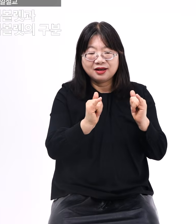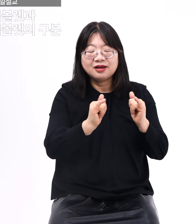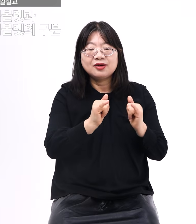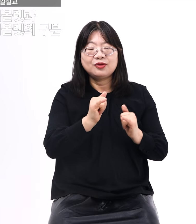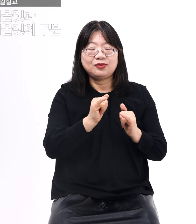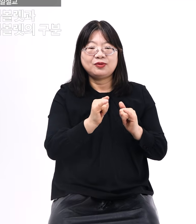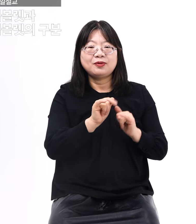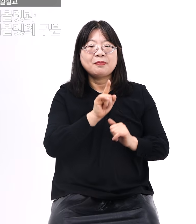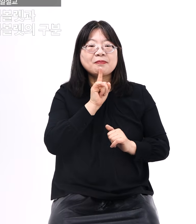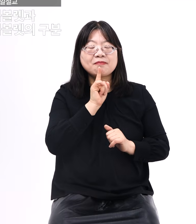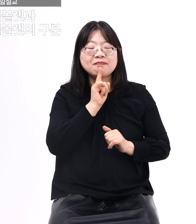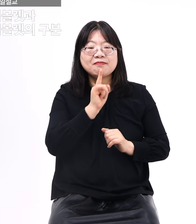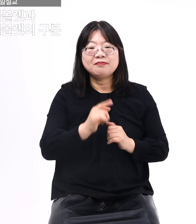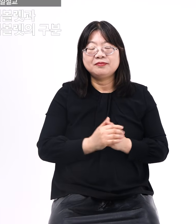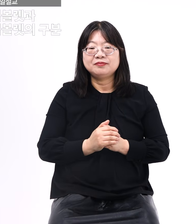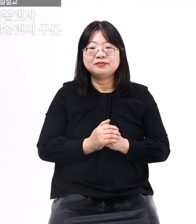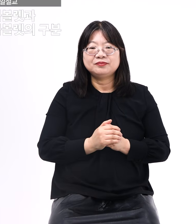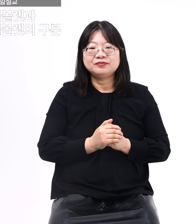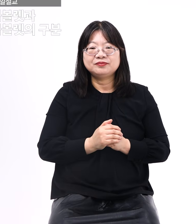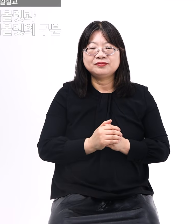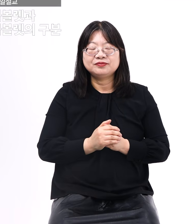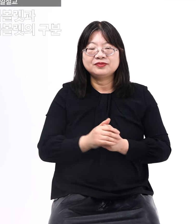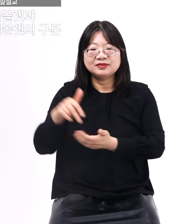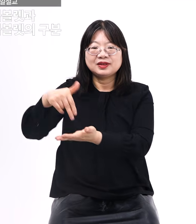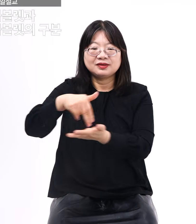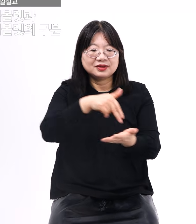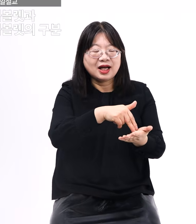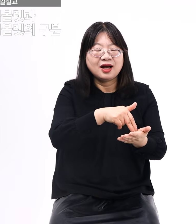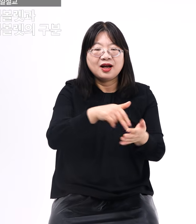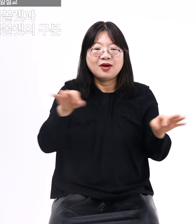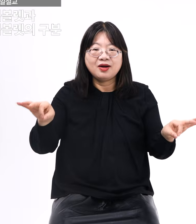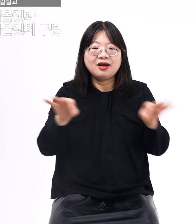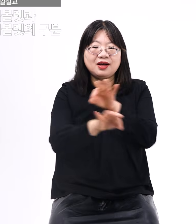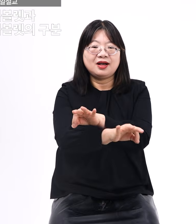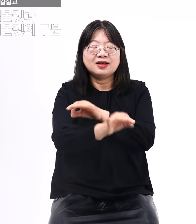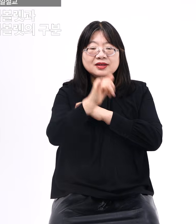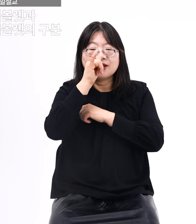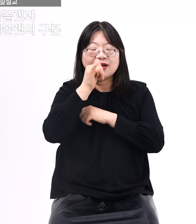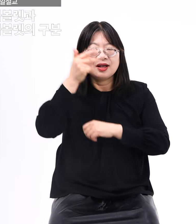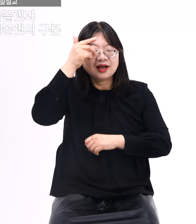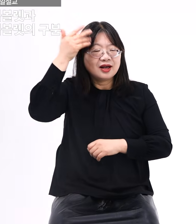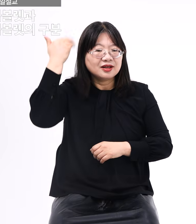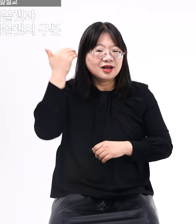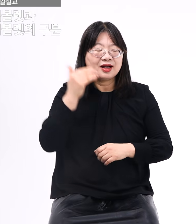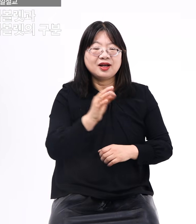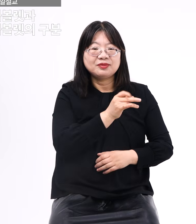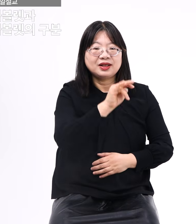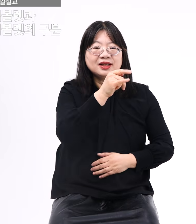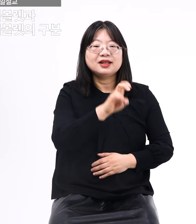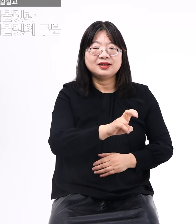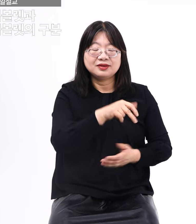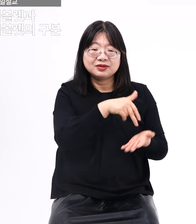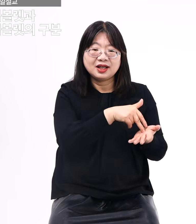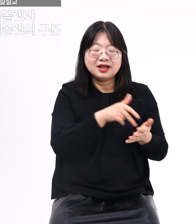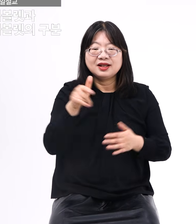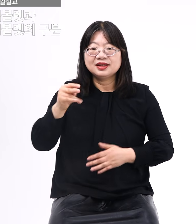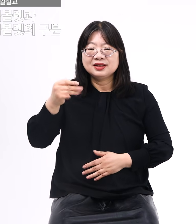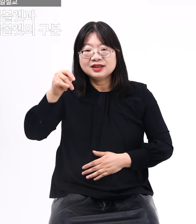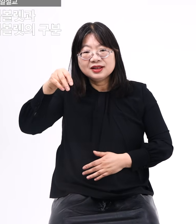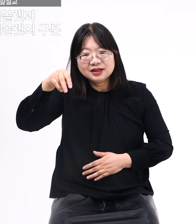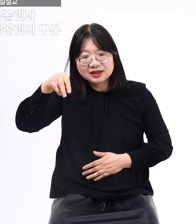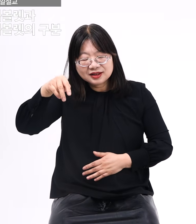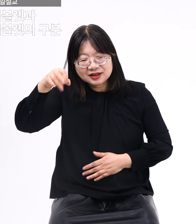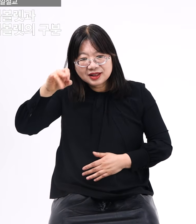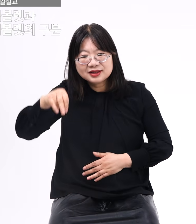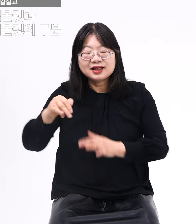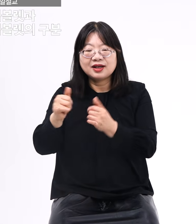합니다. 입장이 바뀐 거죠. 과거에 에브라임 입장에서는 길르앗 사람들을 보고